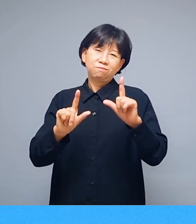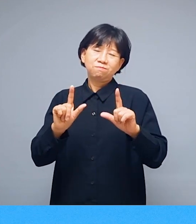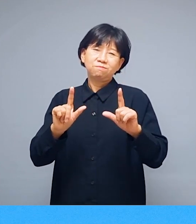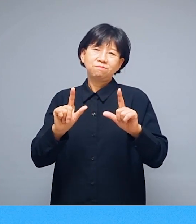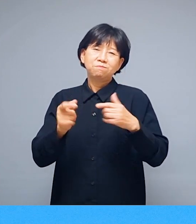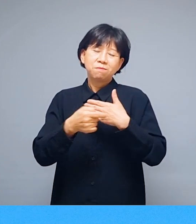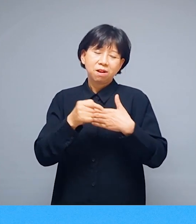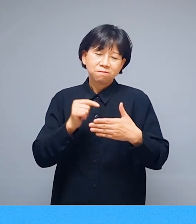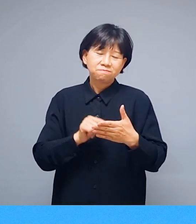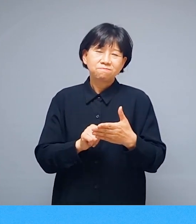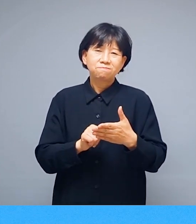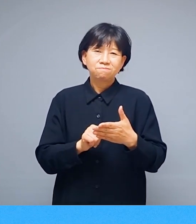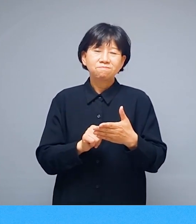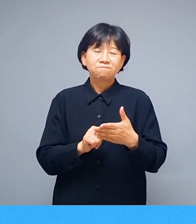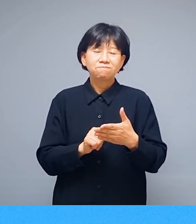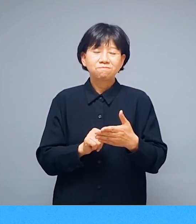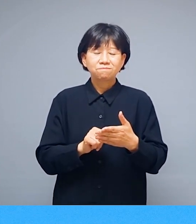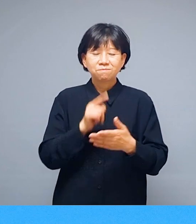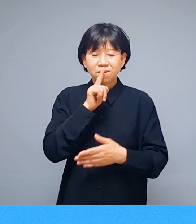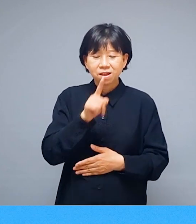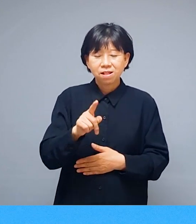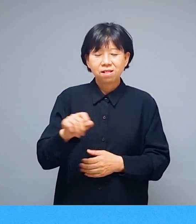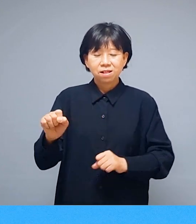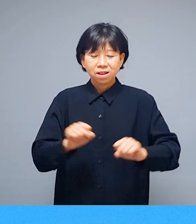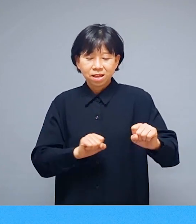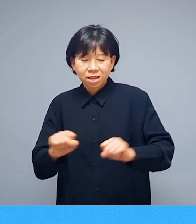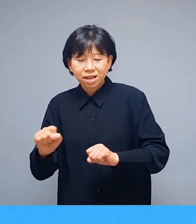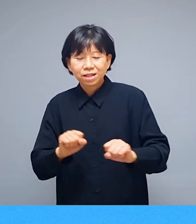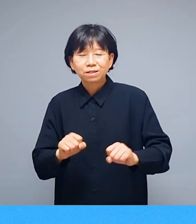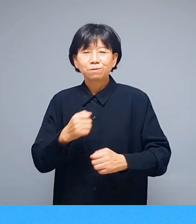말 한마디를 해도 행동 하나를 해도